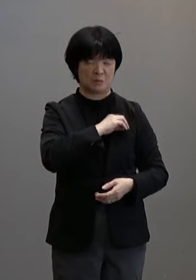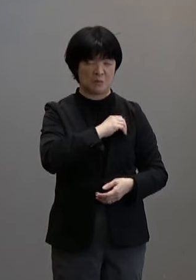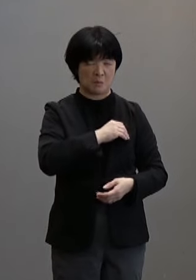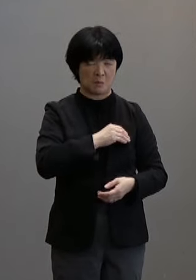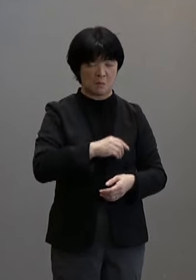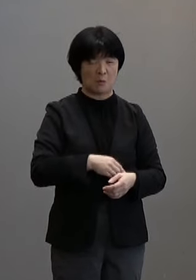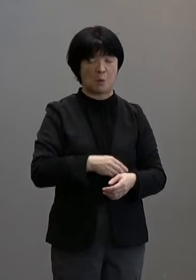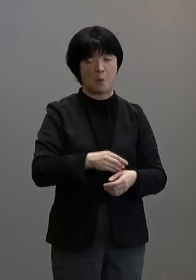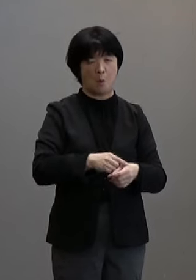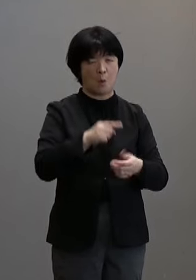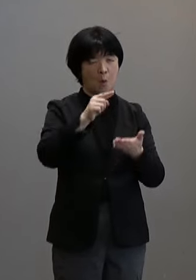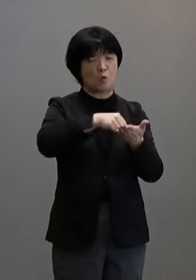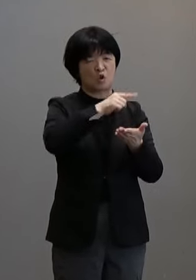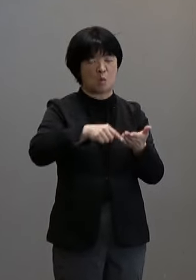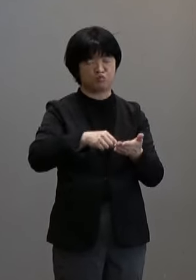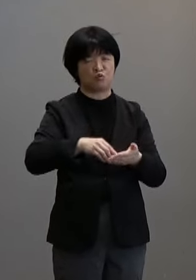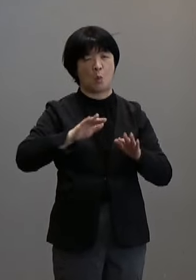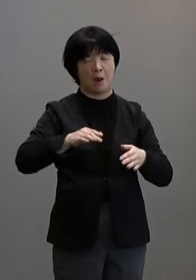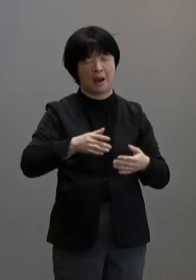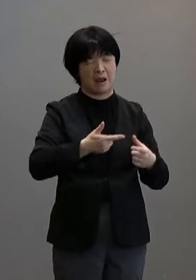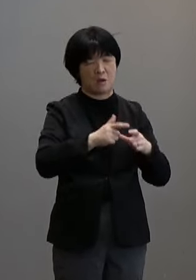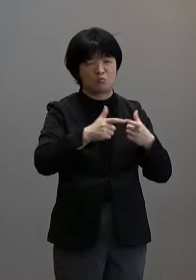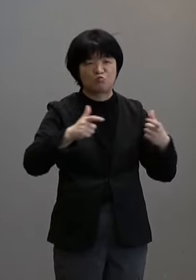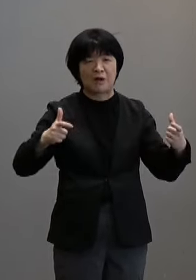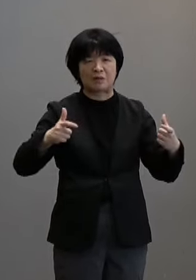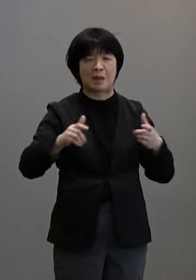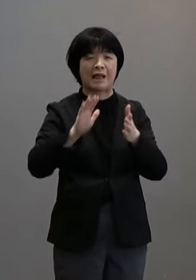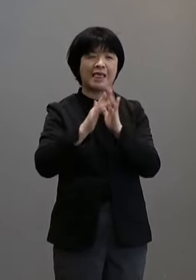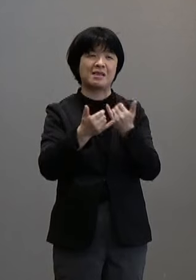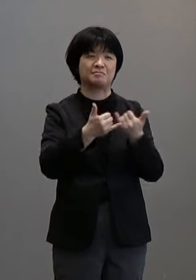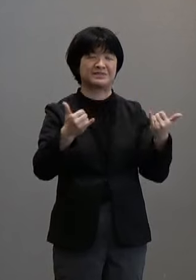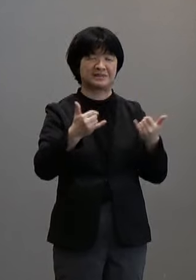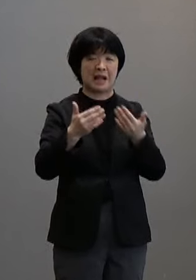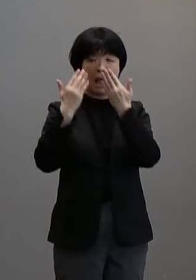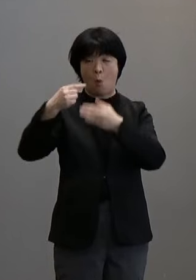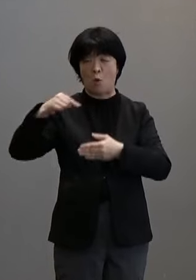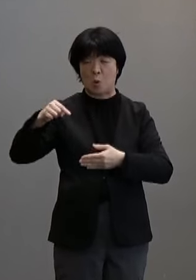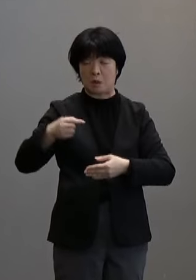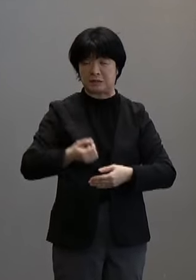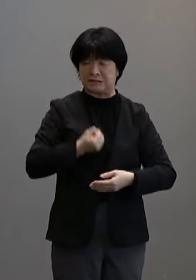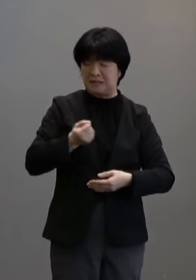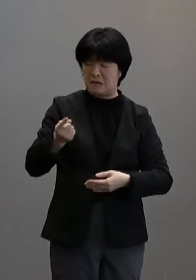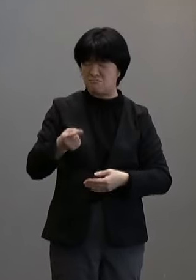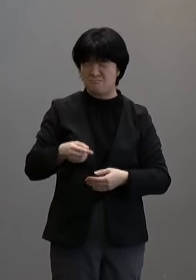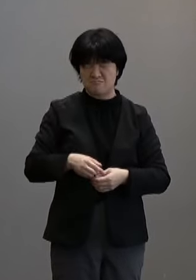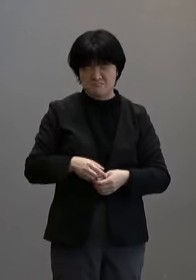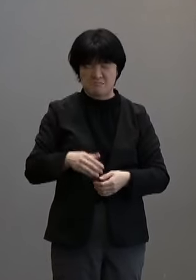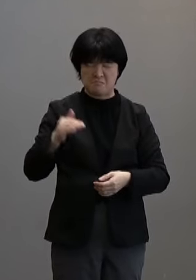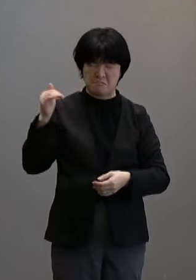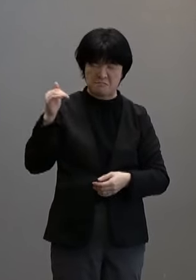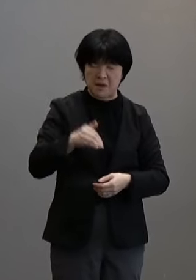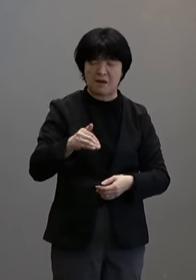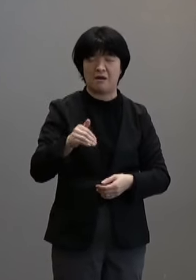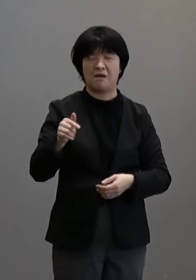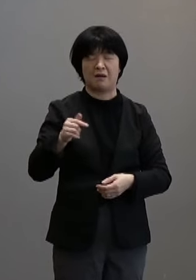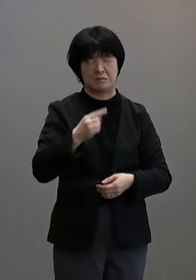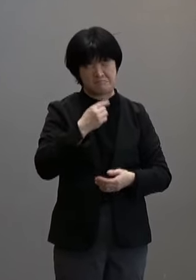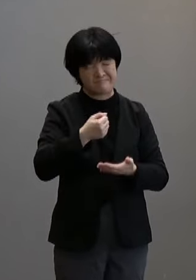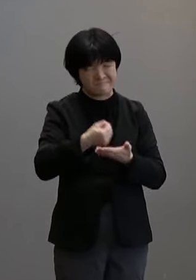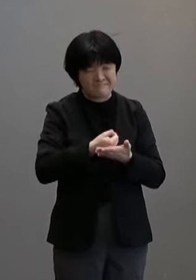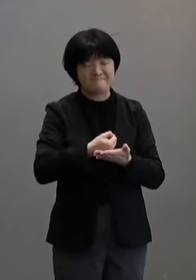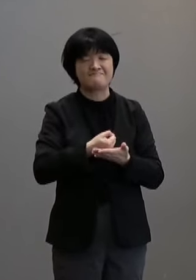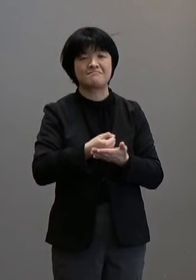今年度多くなっているということで、県民の学校教育に対する信頼を損ねることでありますので、大変に関連しています。でこれ